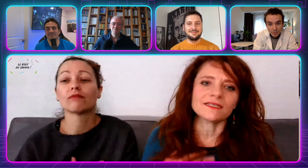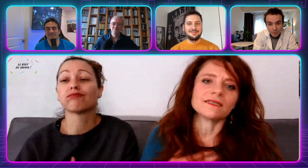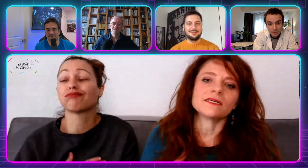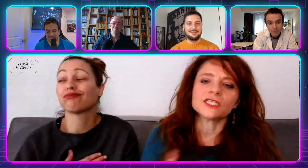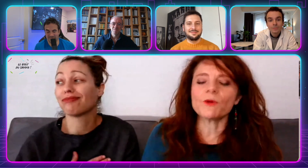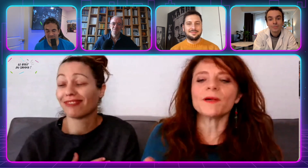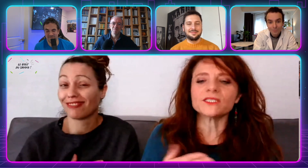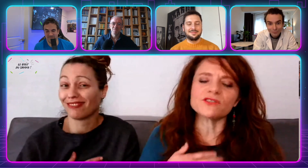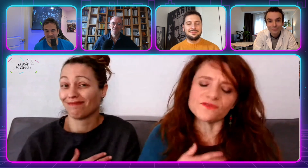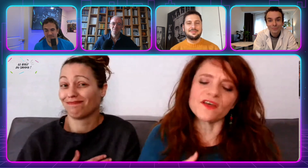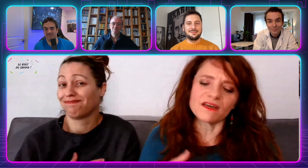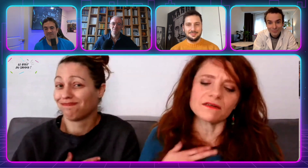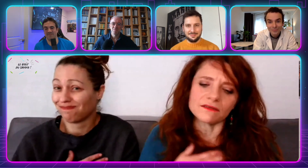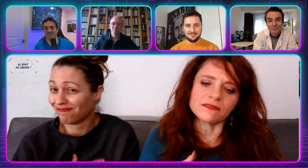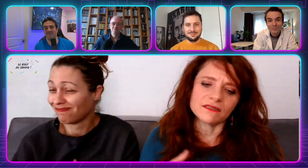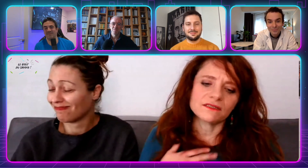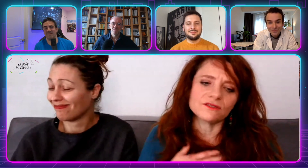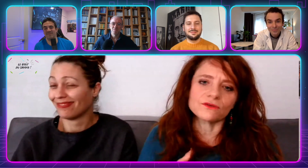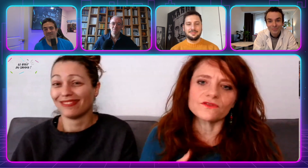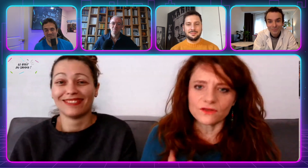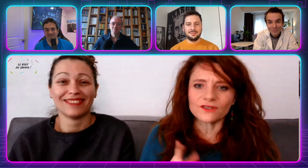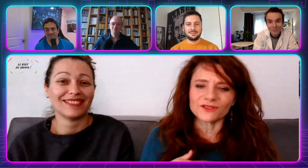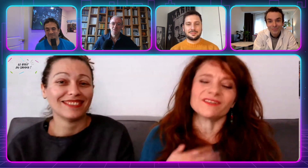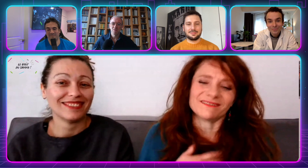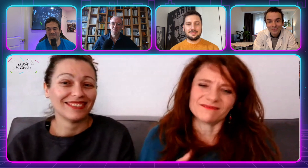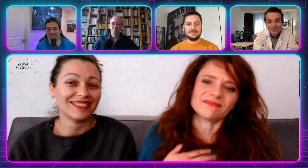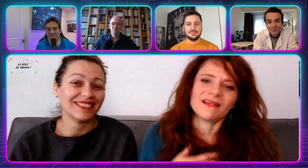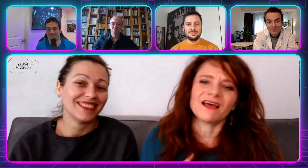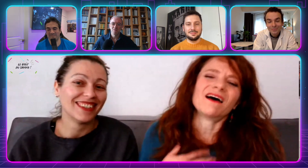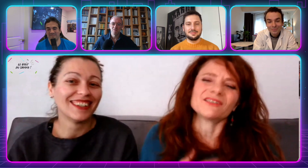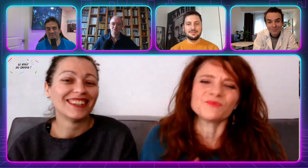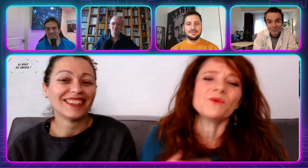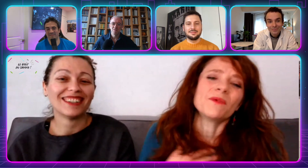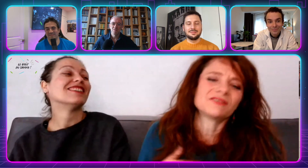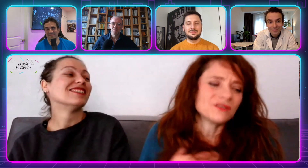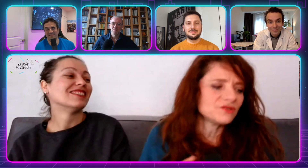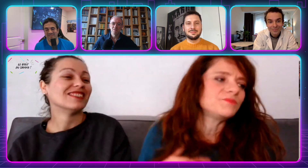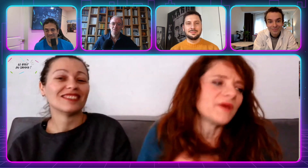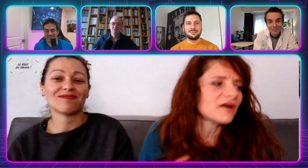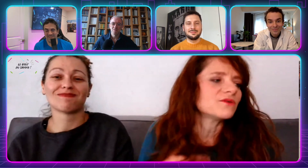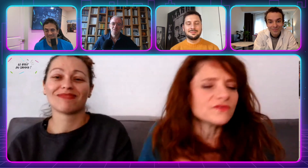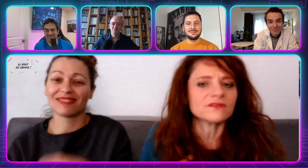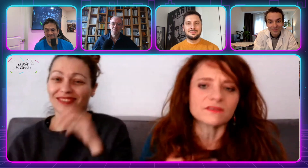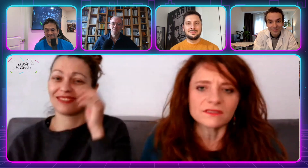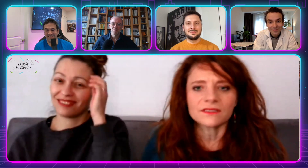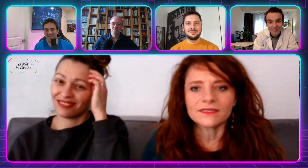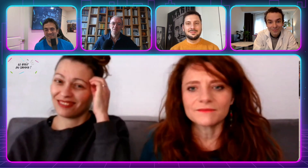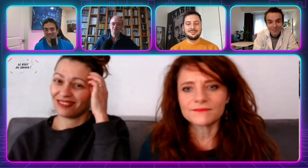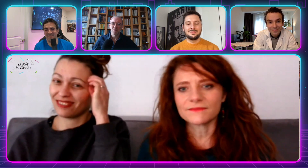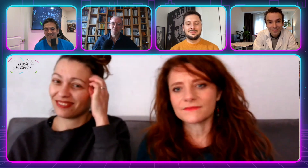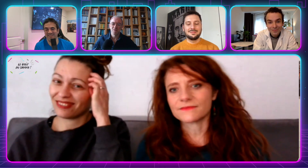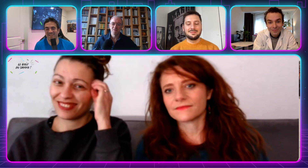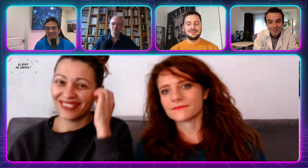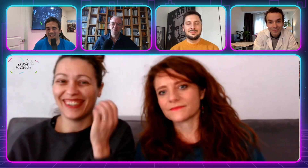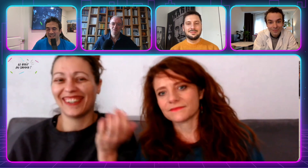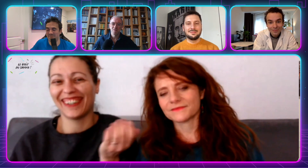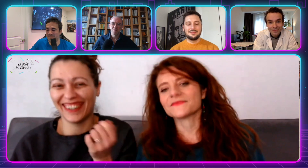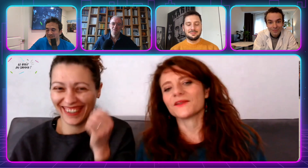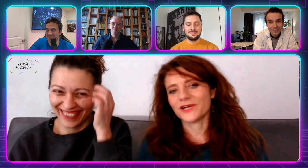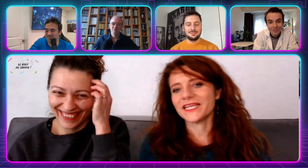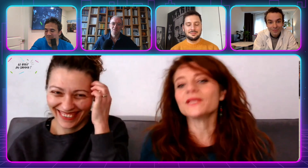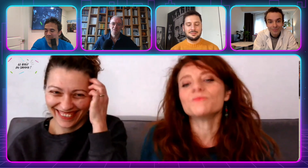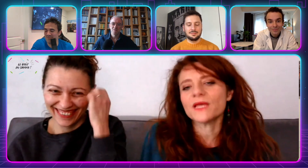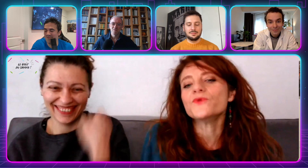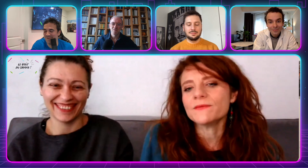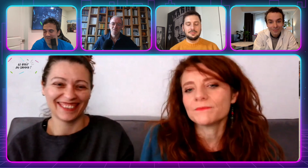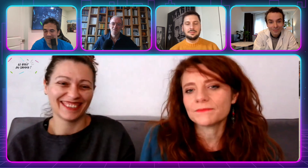aussi. Je peux pas juste faire je suis contente. Non, je me moque, je suis super contente. Ouais. Eh ben,